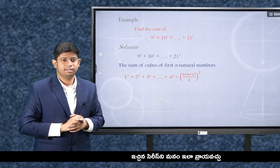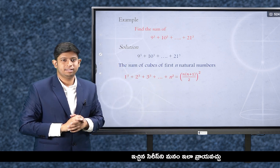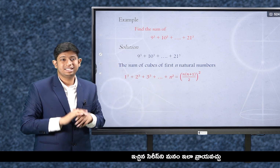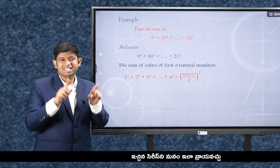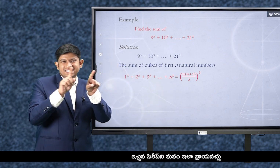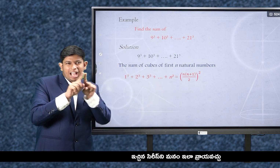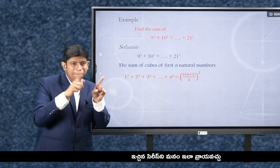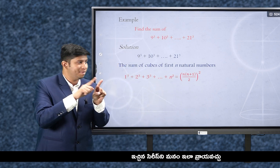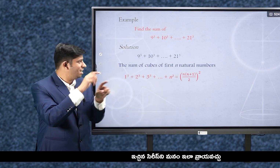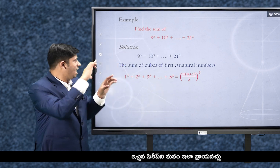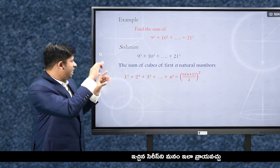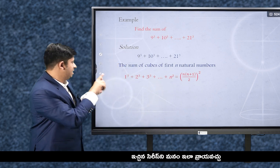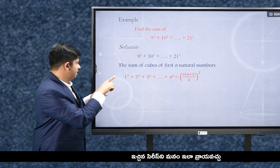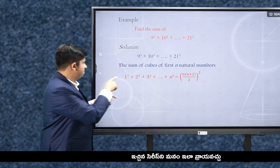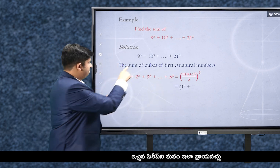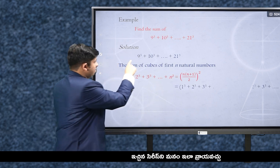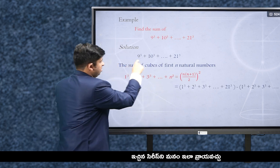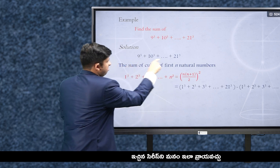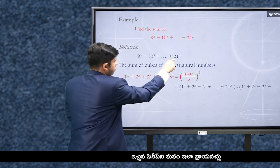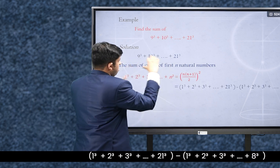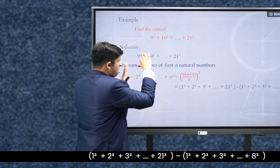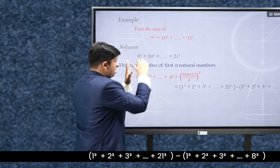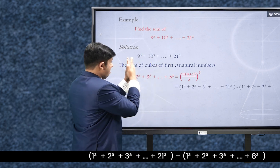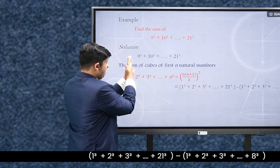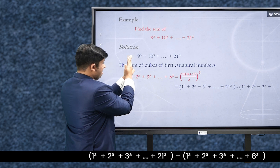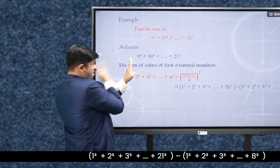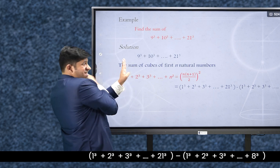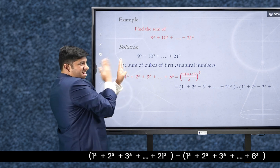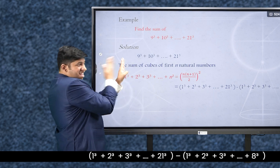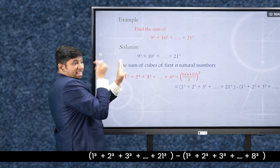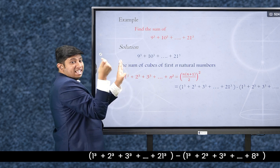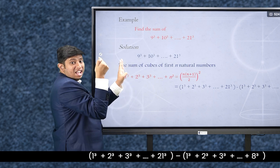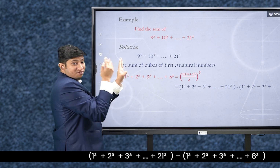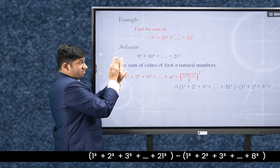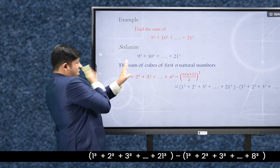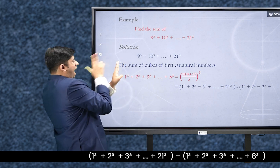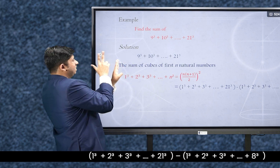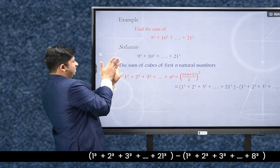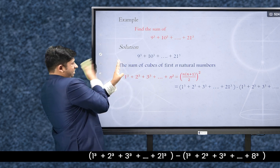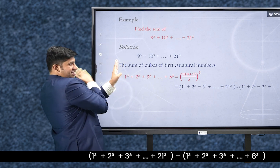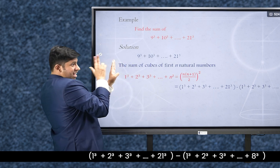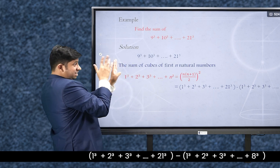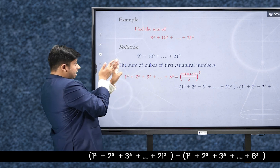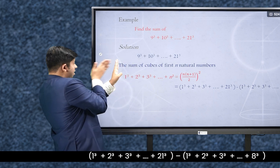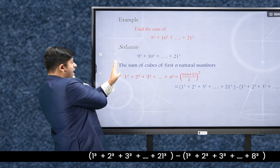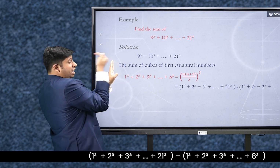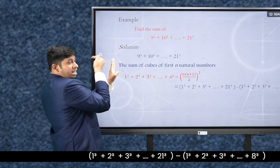ఇచ్చిన సిరీస్ని మనం ఇలా వ్రాయవచ్చు: 1 క్యూబ్ ప్లస్ 2 క్యూబ్ ప్లస్ 3 క్యూబ్ ప్లస్ అండ్ సో ఆన్